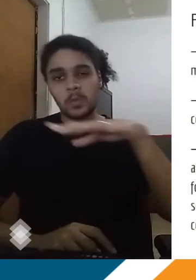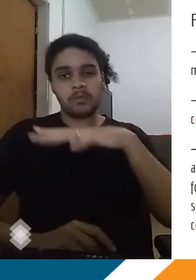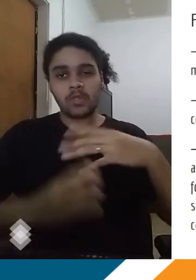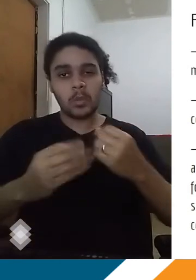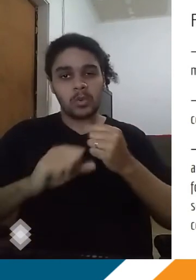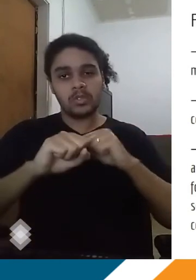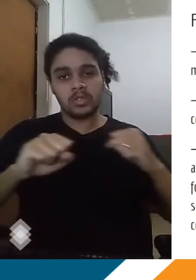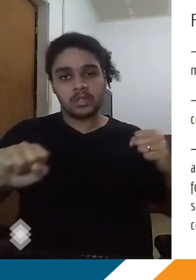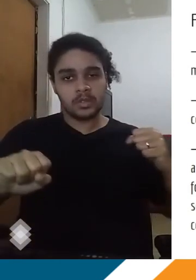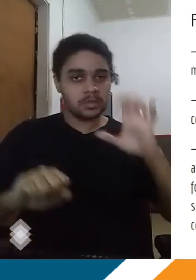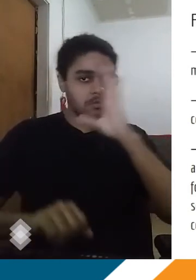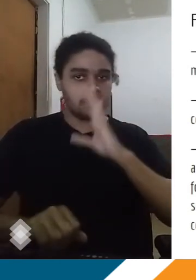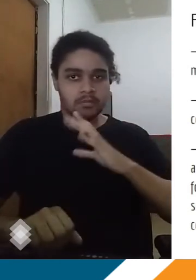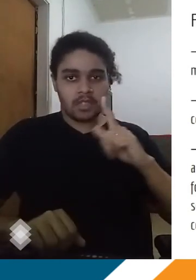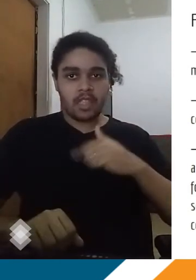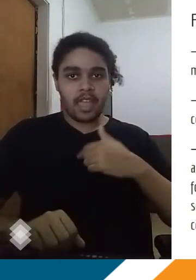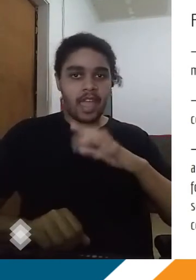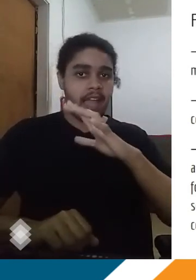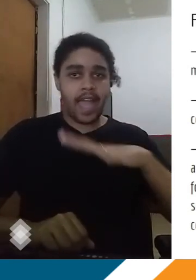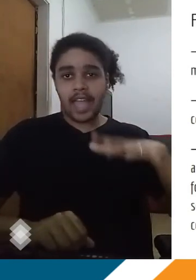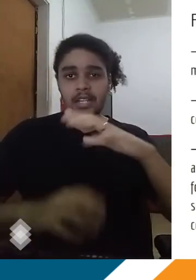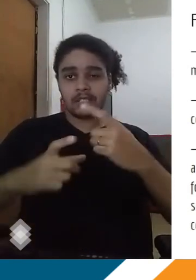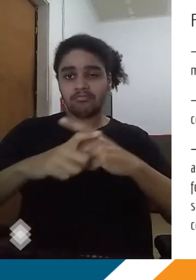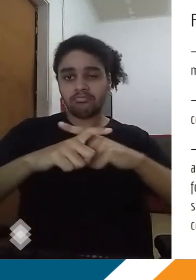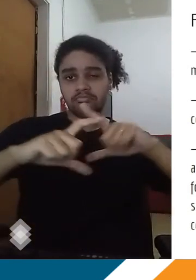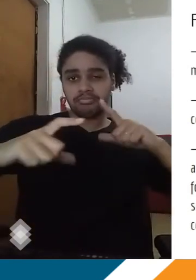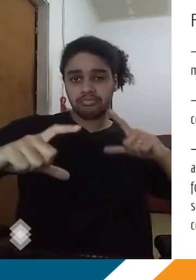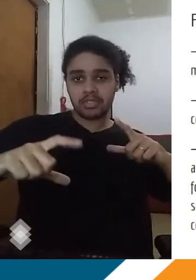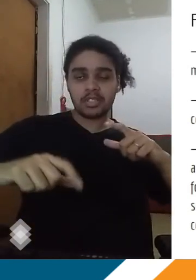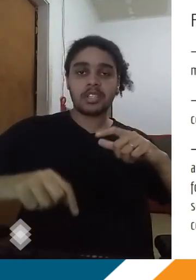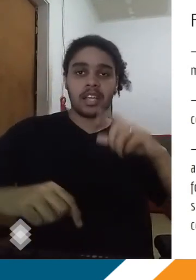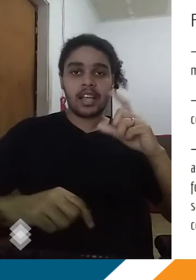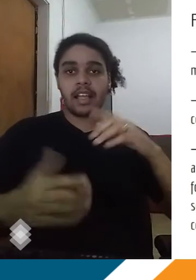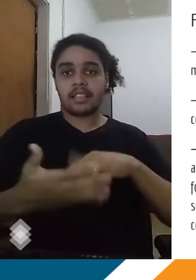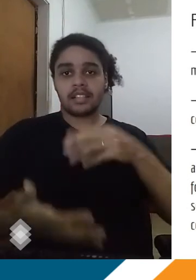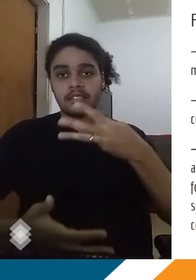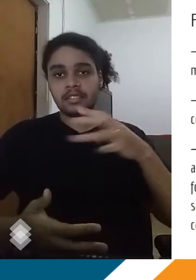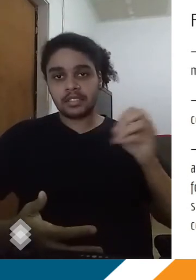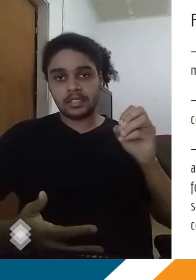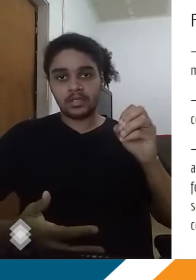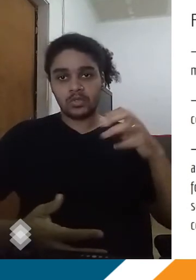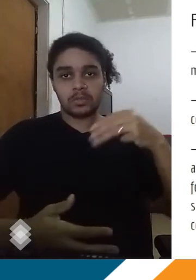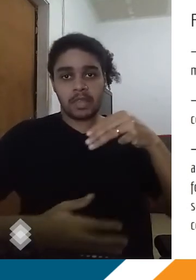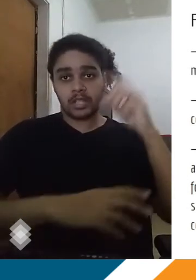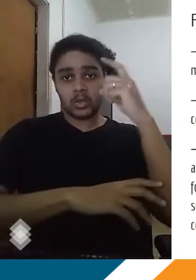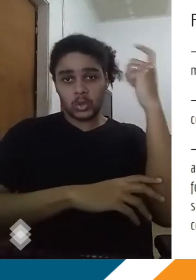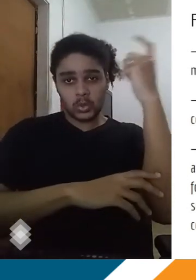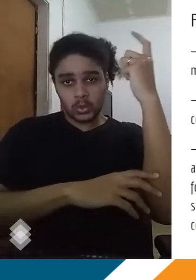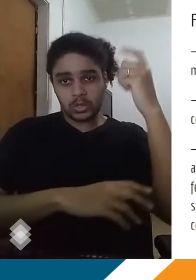elas recobrem grande parte do território brasileiro. São áreas elevadas do relevo, que podem chegar a mais de 300 metros em